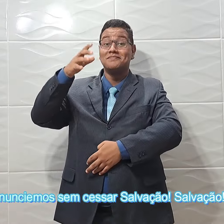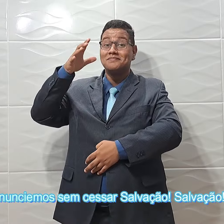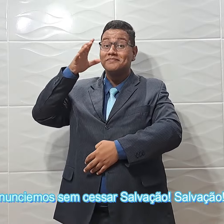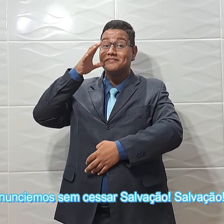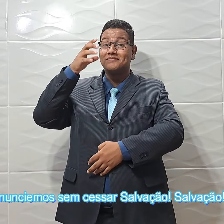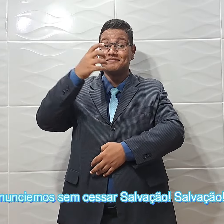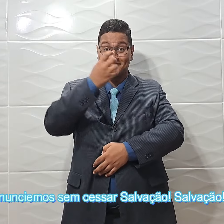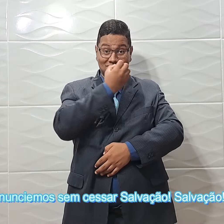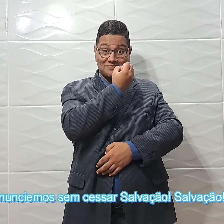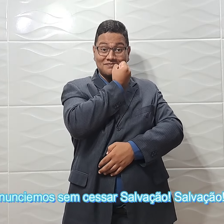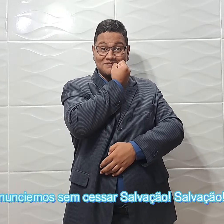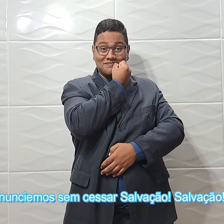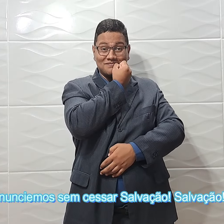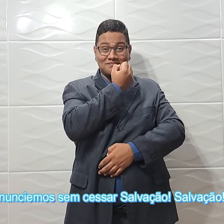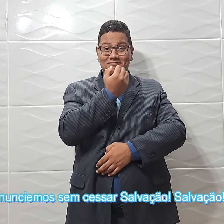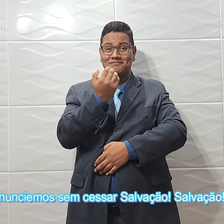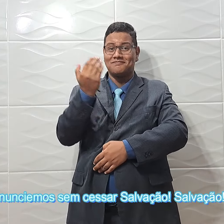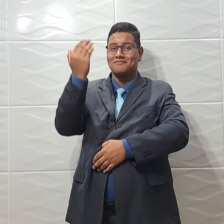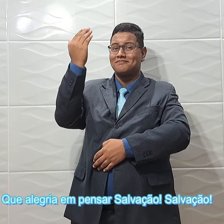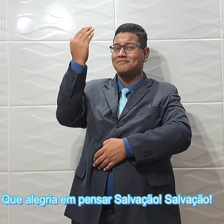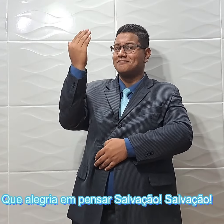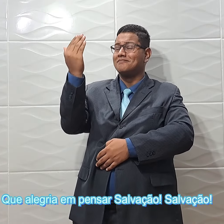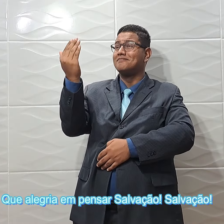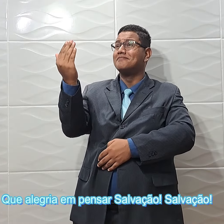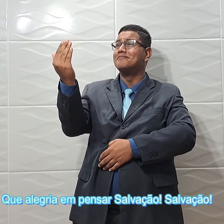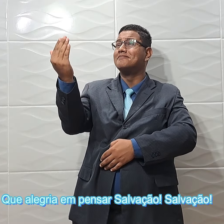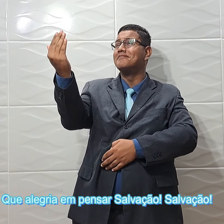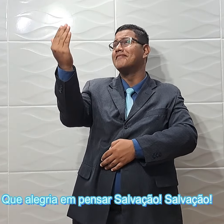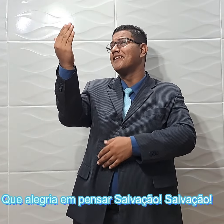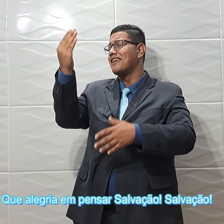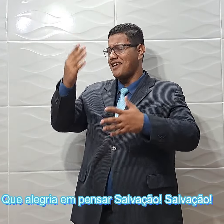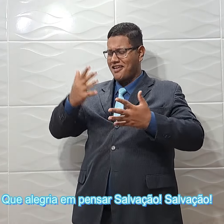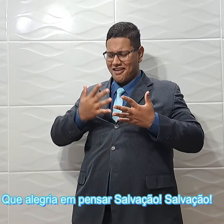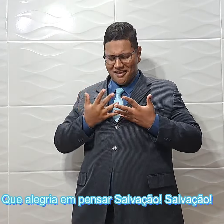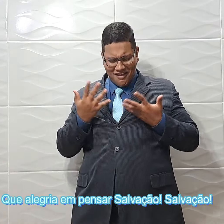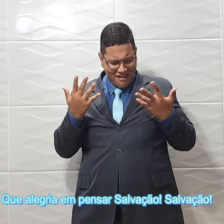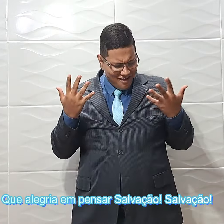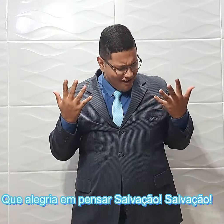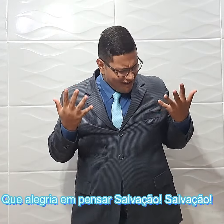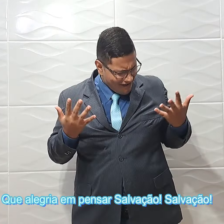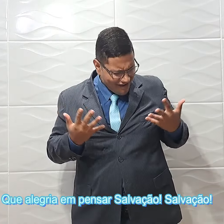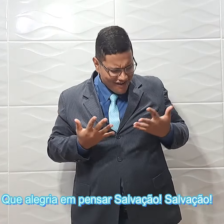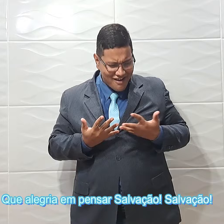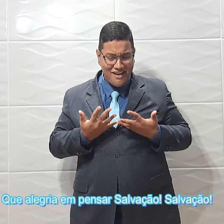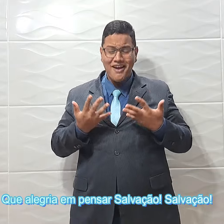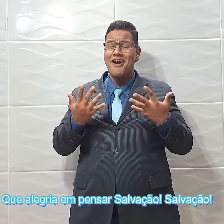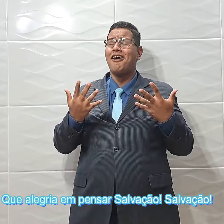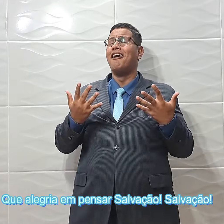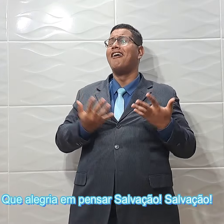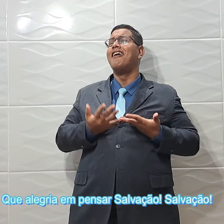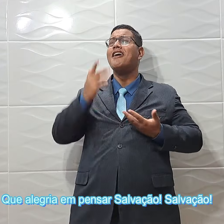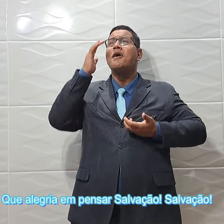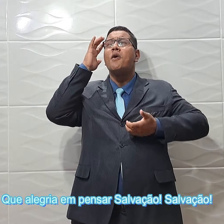salvação, salvação. Que alegria em pensar